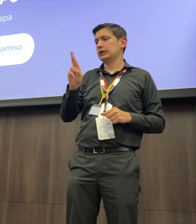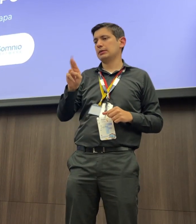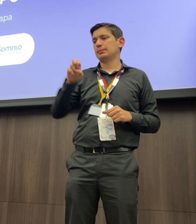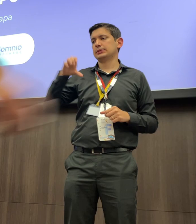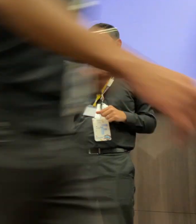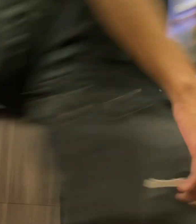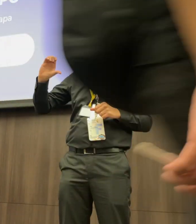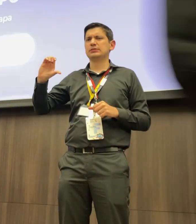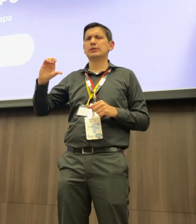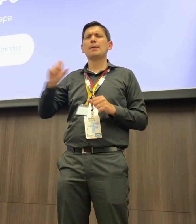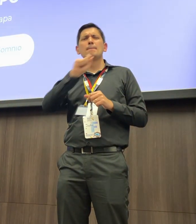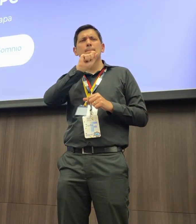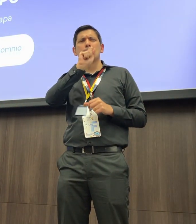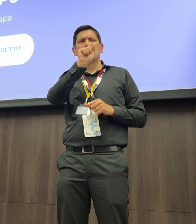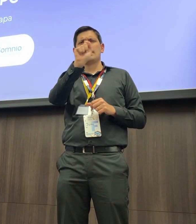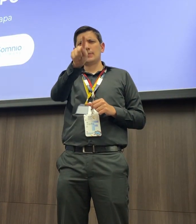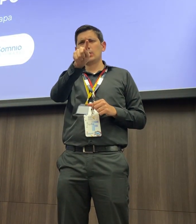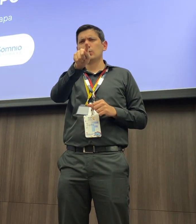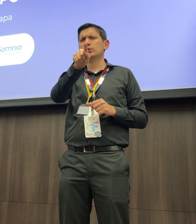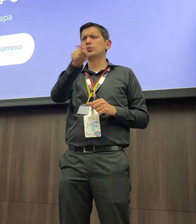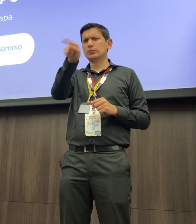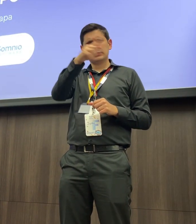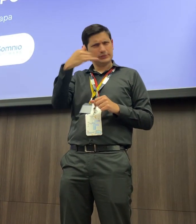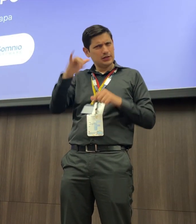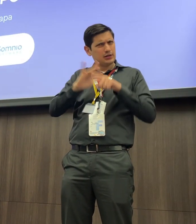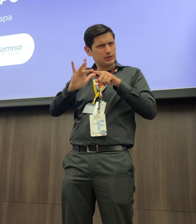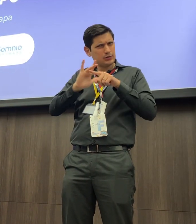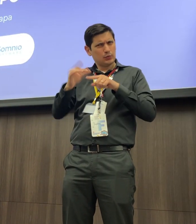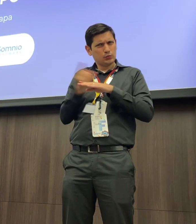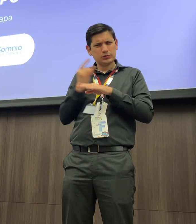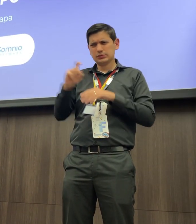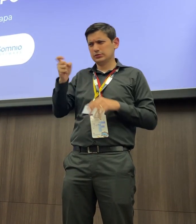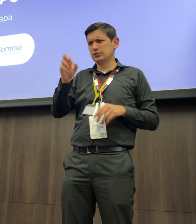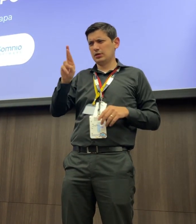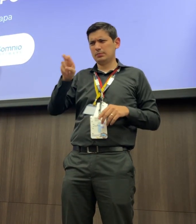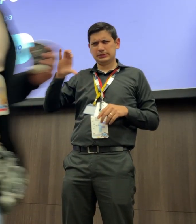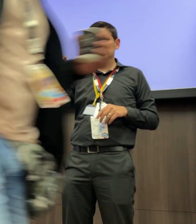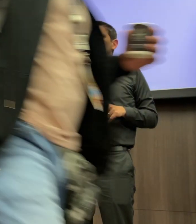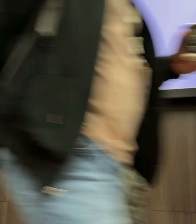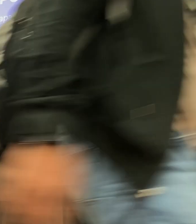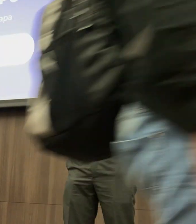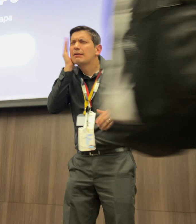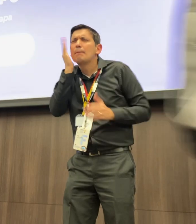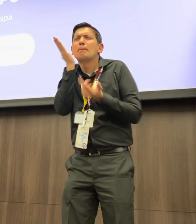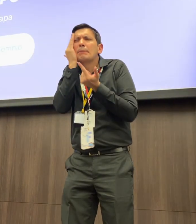Bueno, primero que nada quería hacer una pregunta. ¿Cuántos han usado, levanten la mano capaz, gRPC para saber?